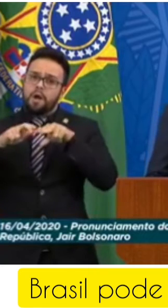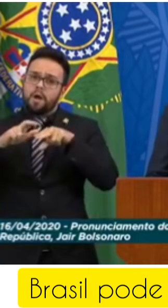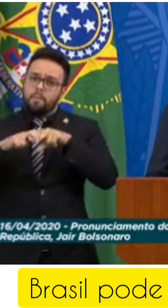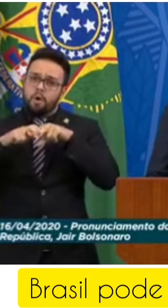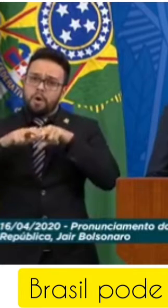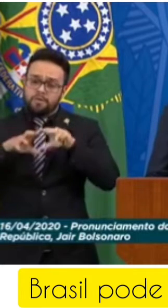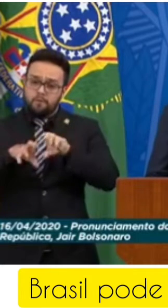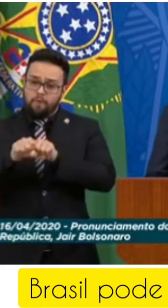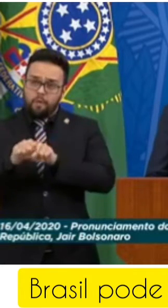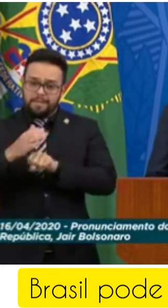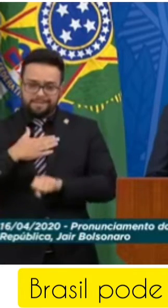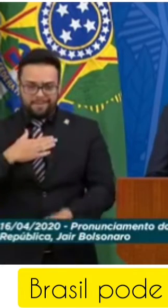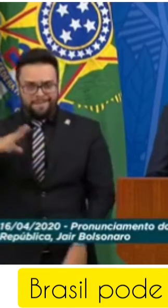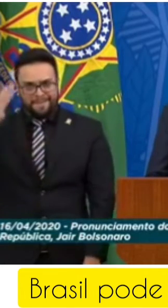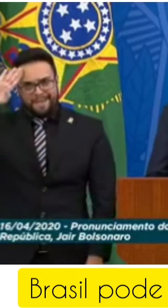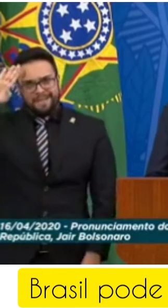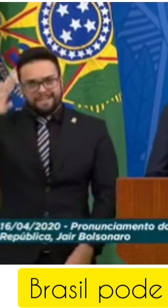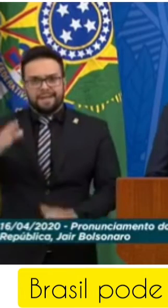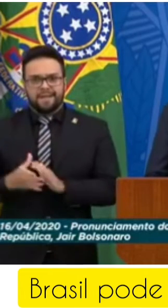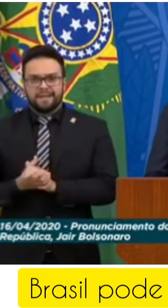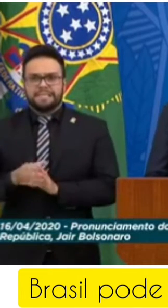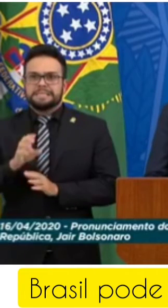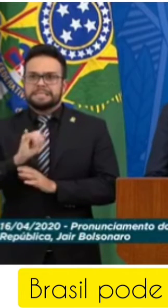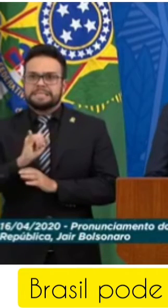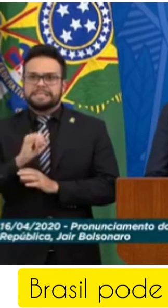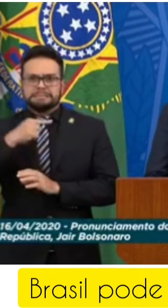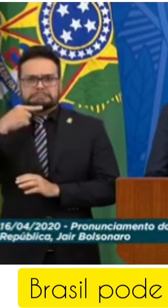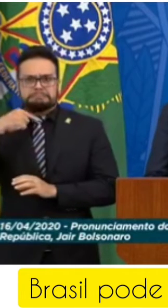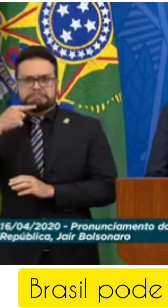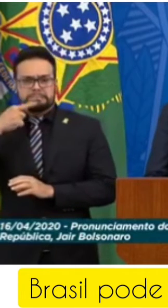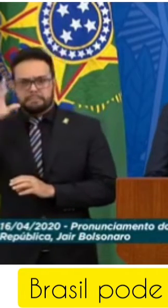pior que uma decisão mal tomada é uma indecisão.